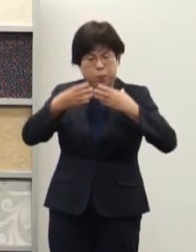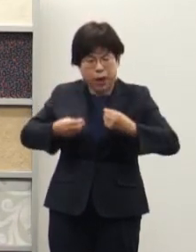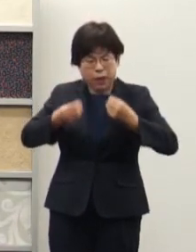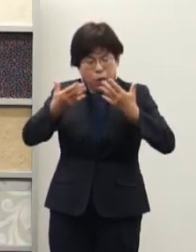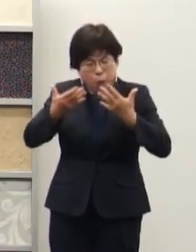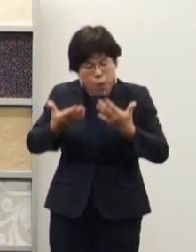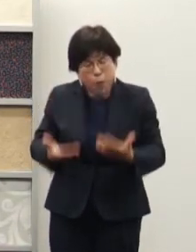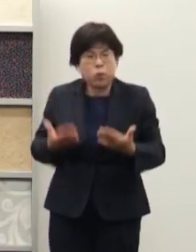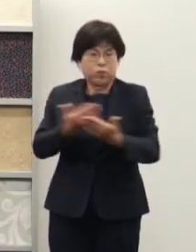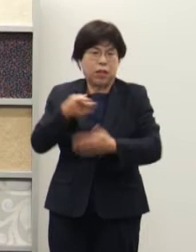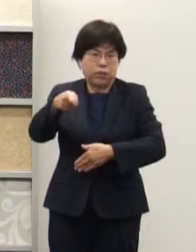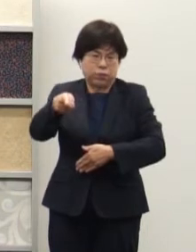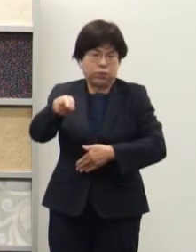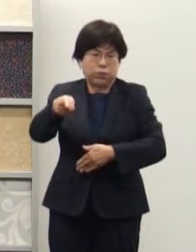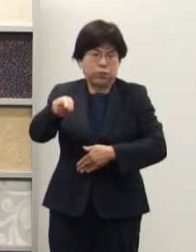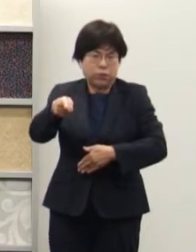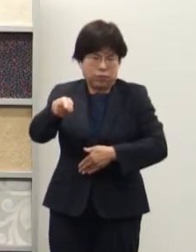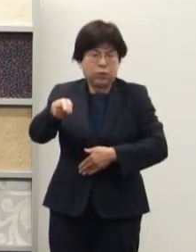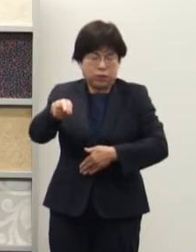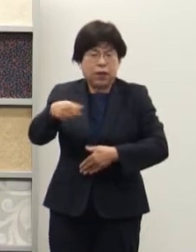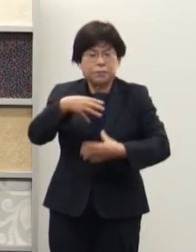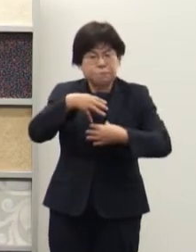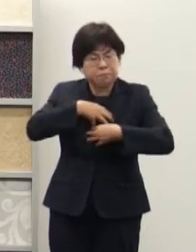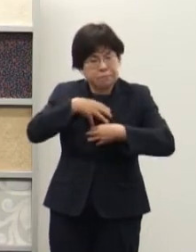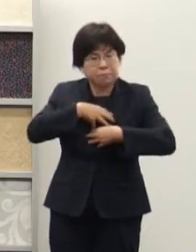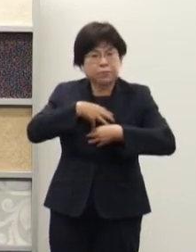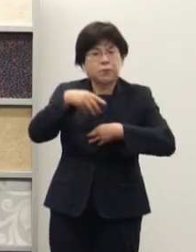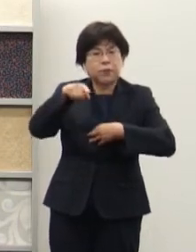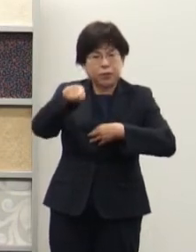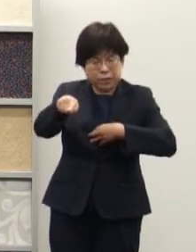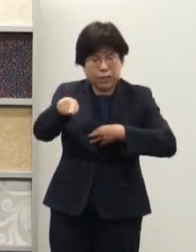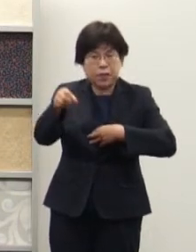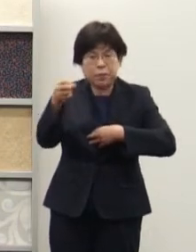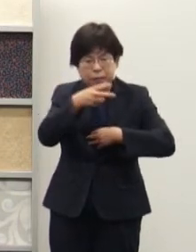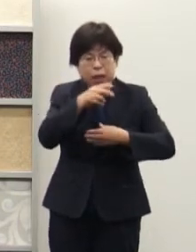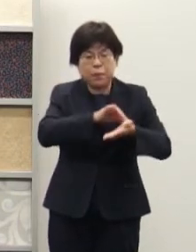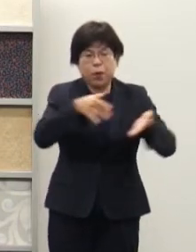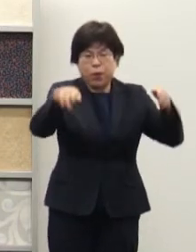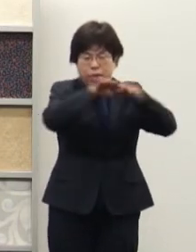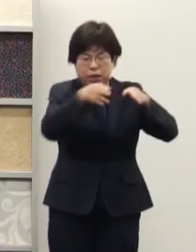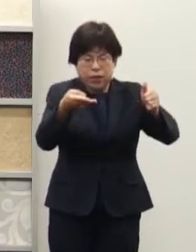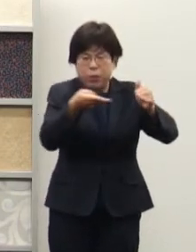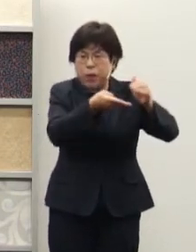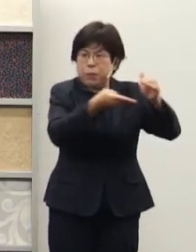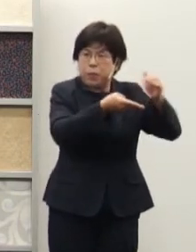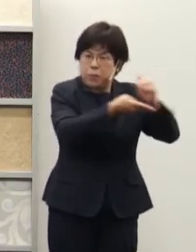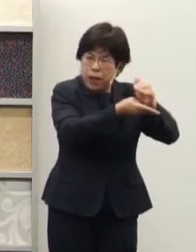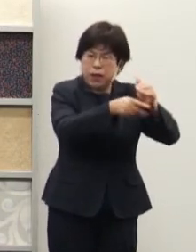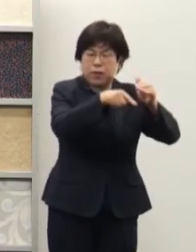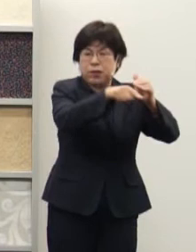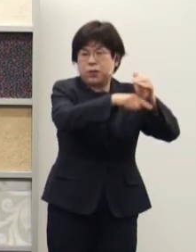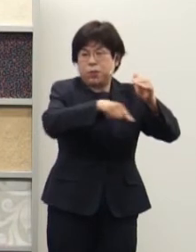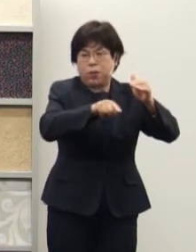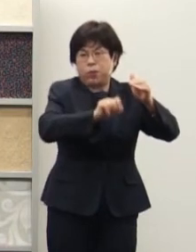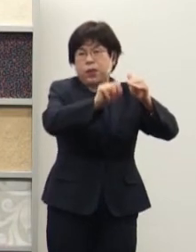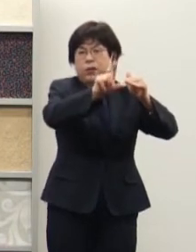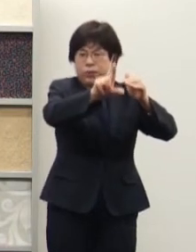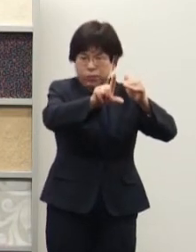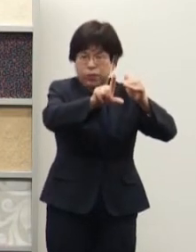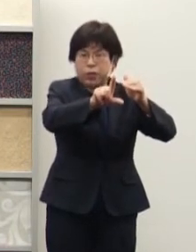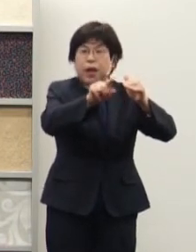して、病床使用の圧迫要因となりますので、医療提供体制を防衛する上でも、特